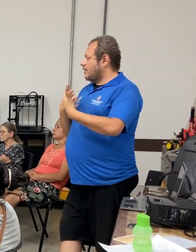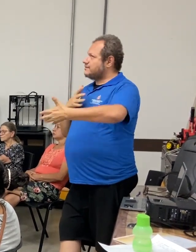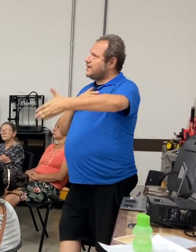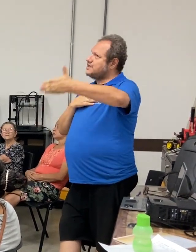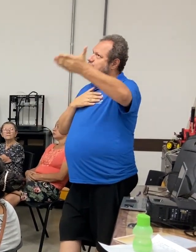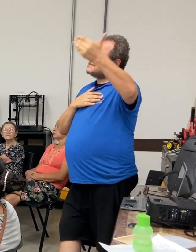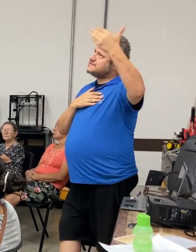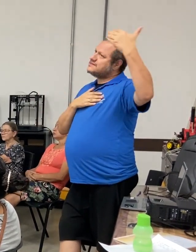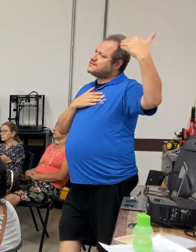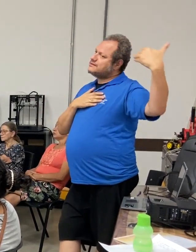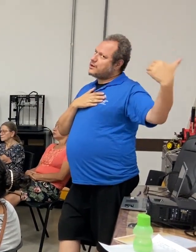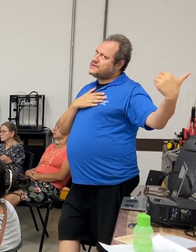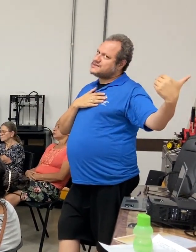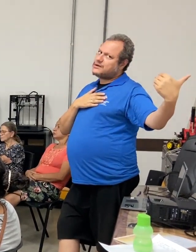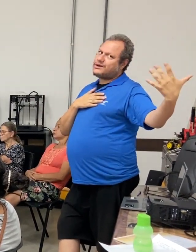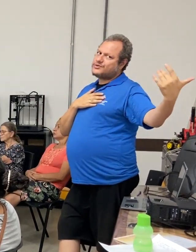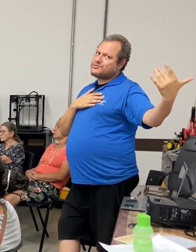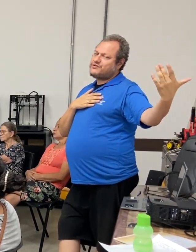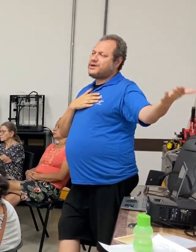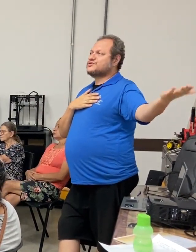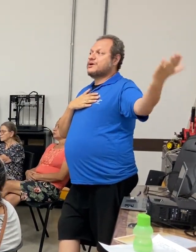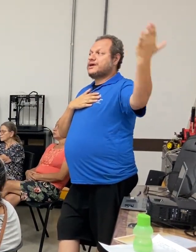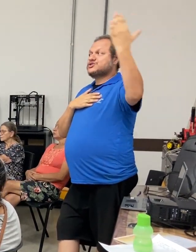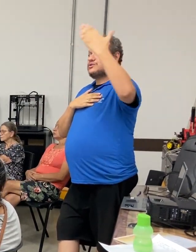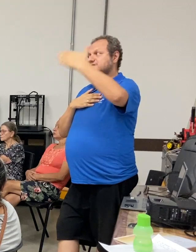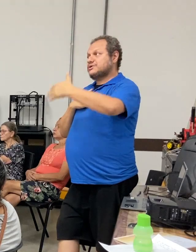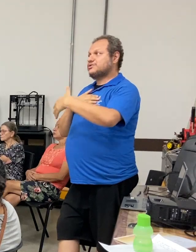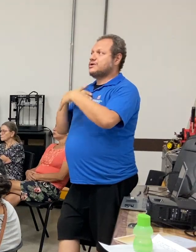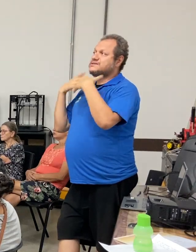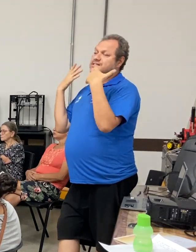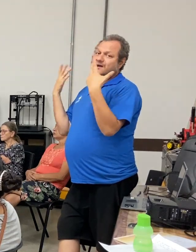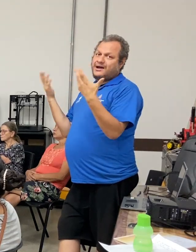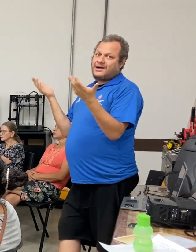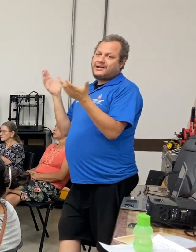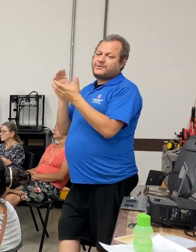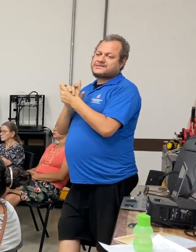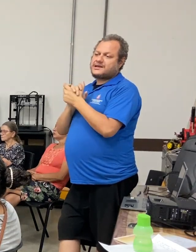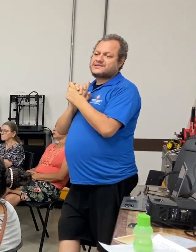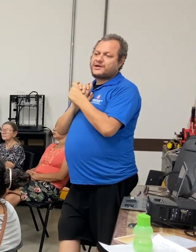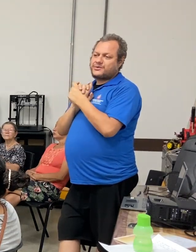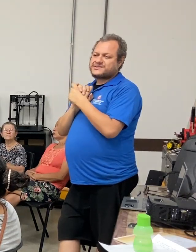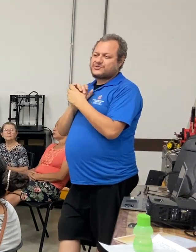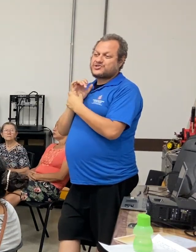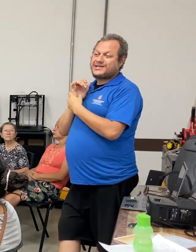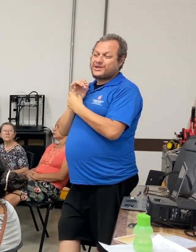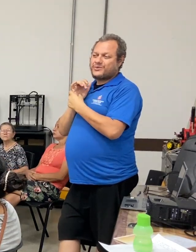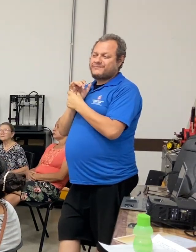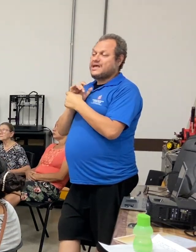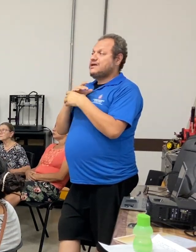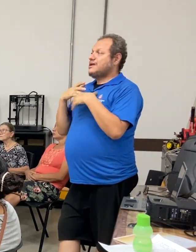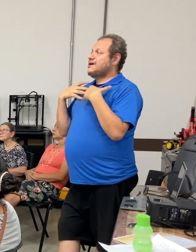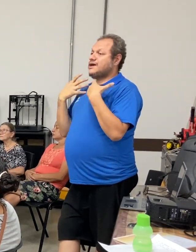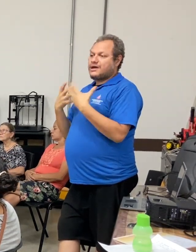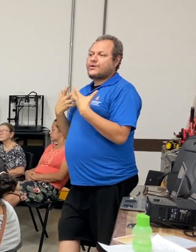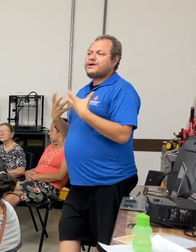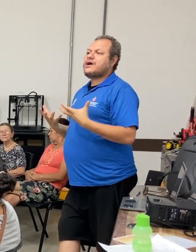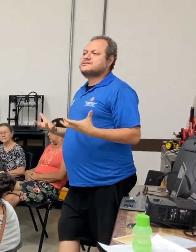até 1960 começaram lá os movimentos, somente em 2002, a língua de sinais ganhou o status de língua e aí